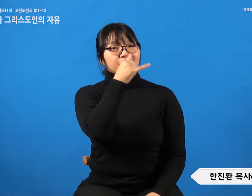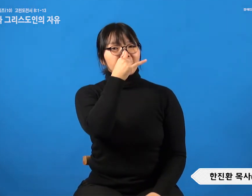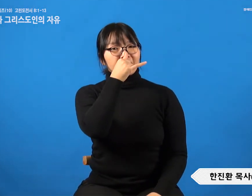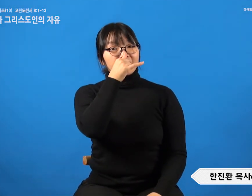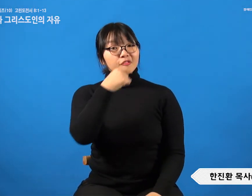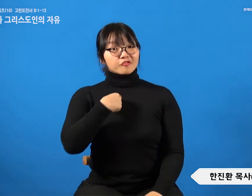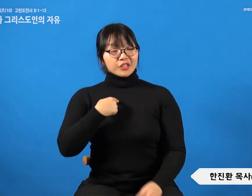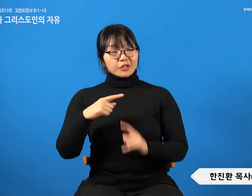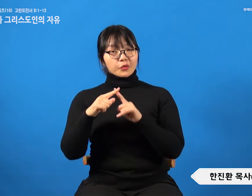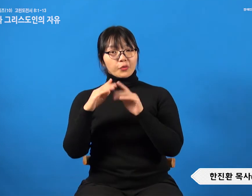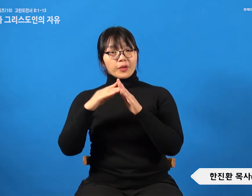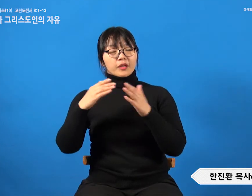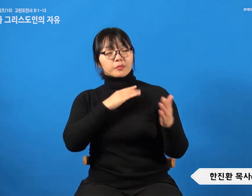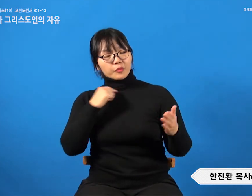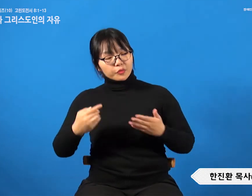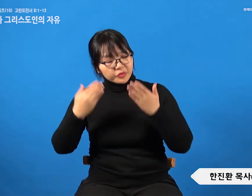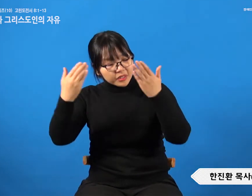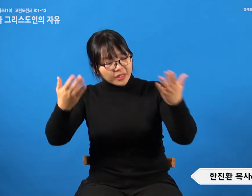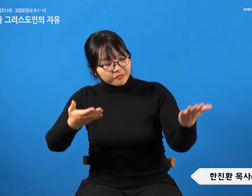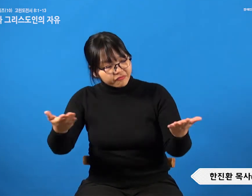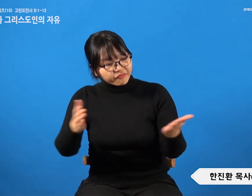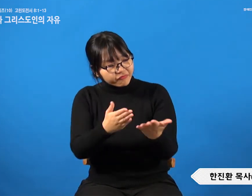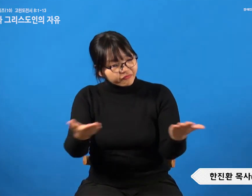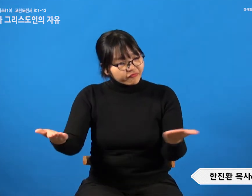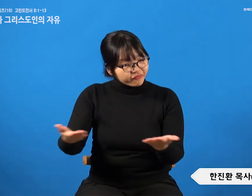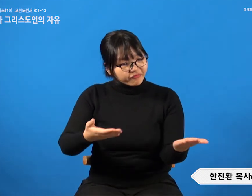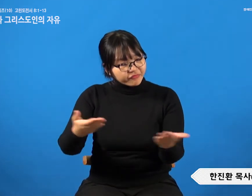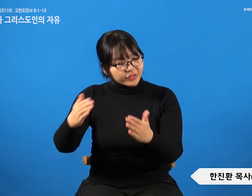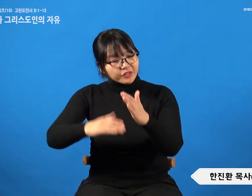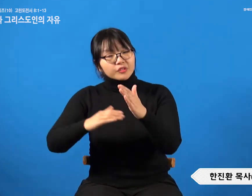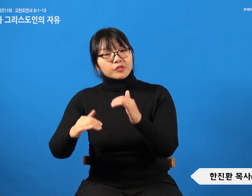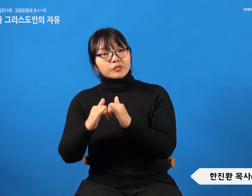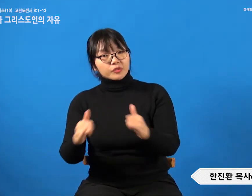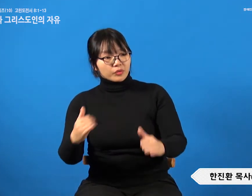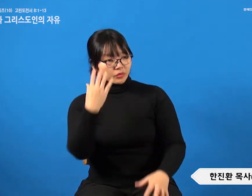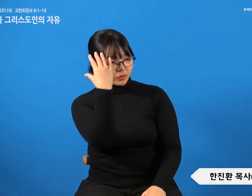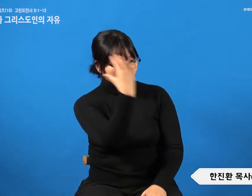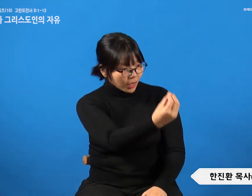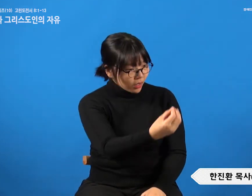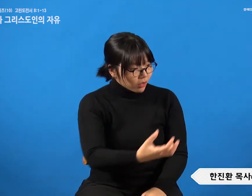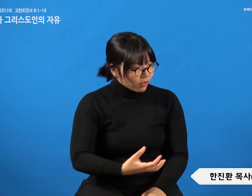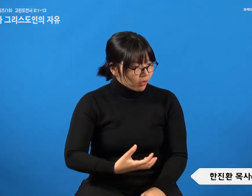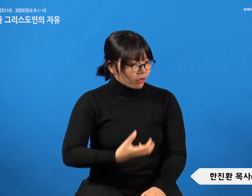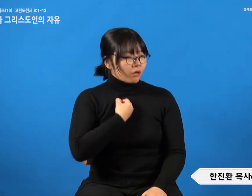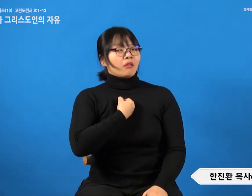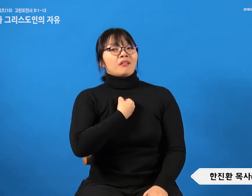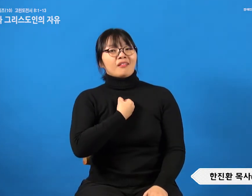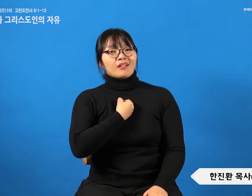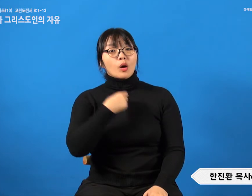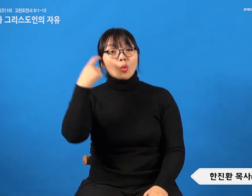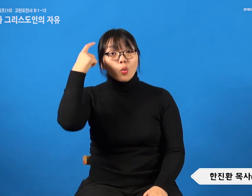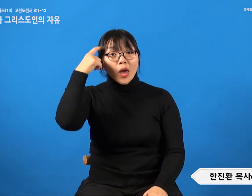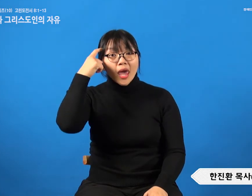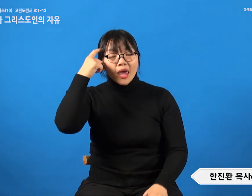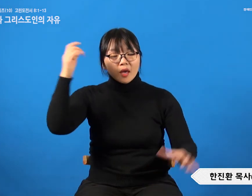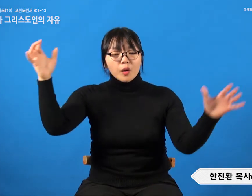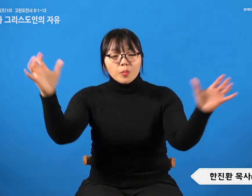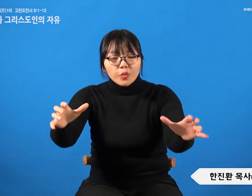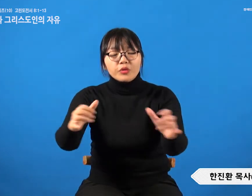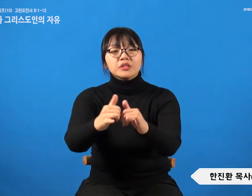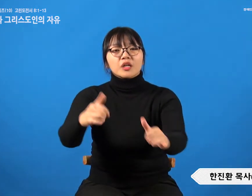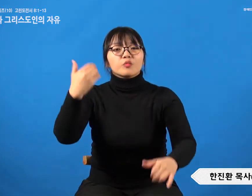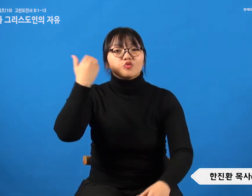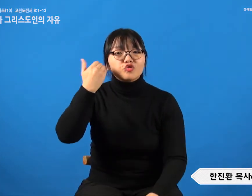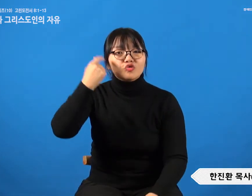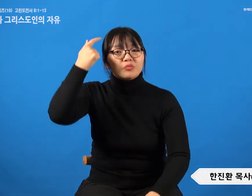서빙을 하던 우리 교인들이 충격을 받은 일이 있습니다. 그 참석자들은 다 해외의 유명한 목사님들, 신학